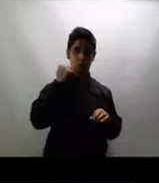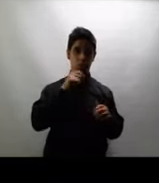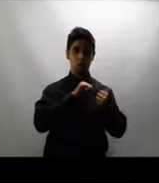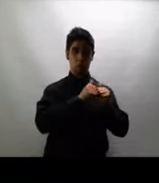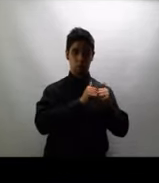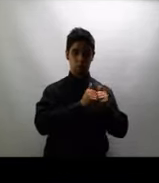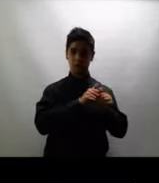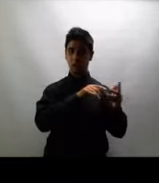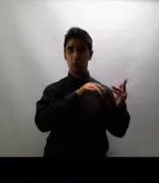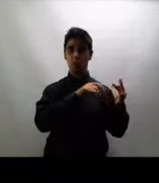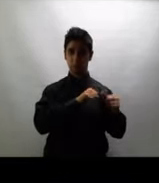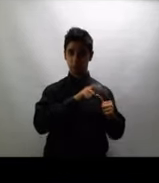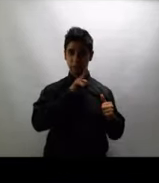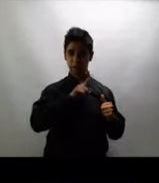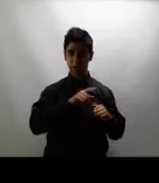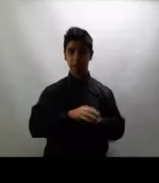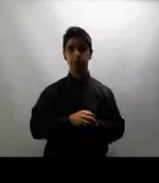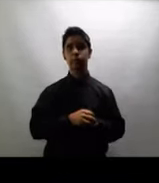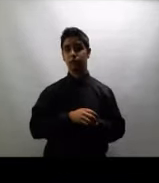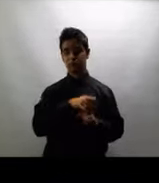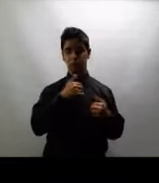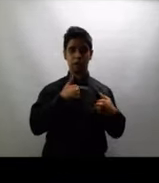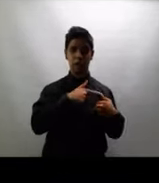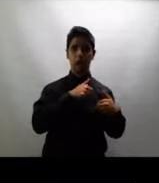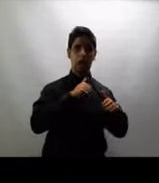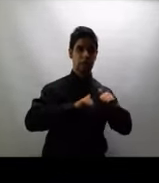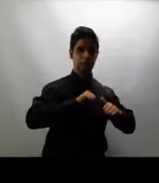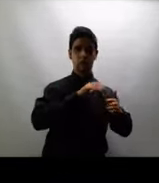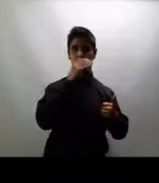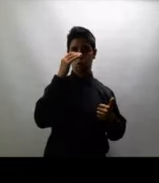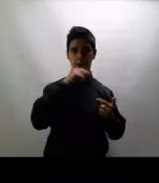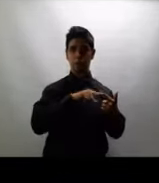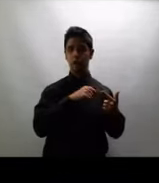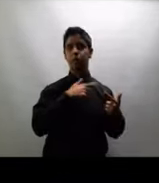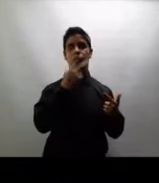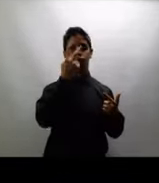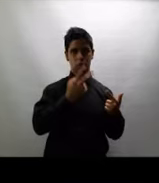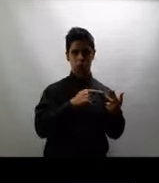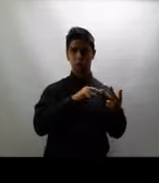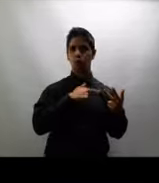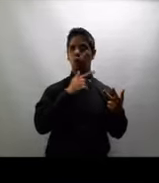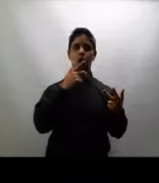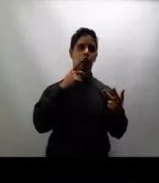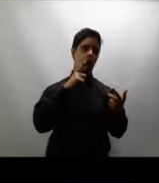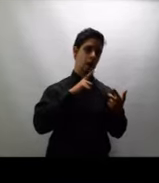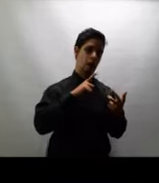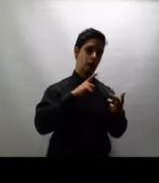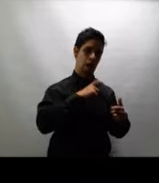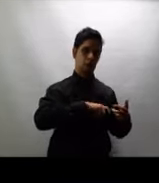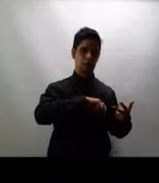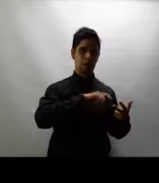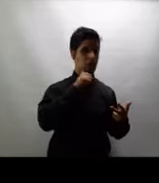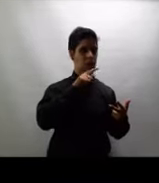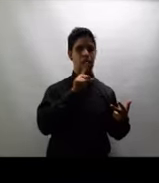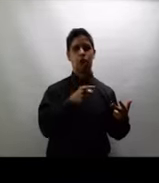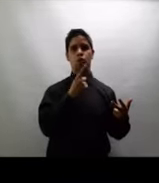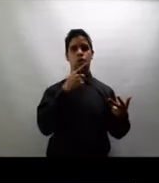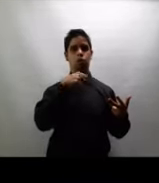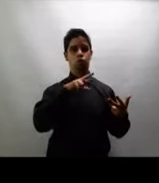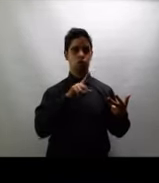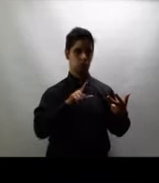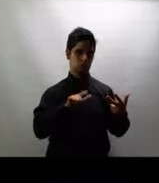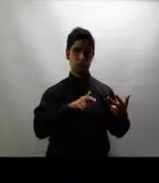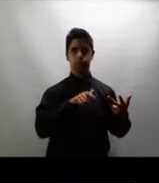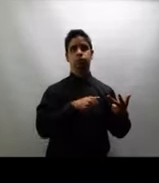competencia recia la que hay. Hay artistas colombianos, venezolanos, españoles, y es la única que es de las de nosotros. Y te voy